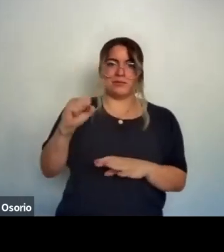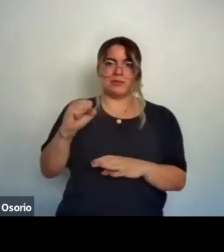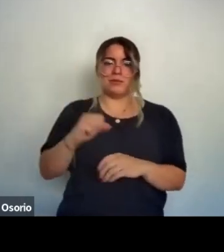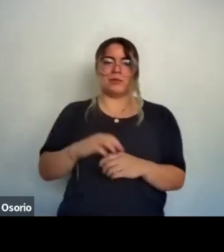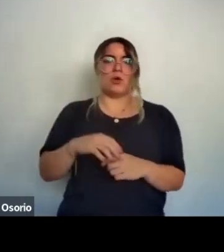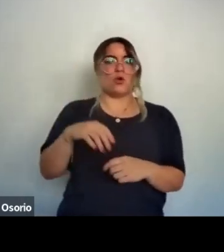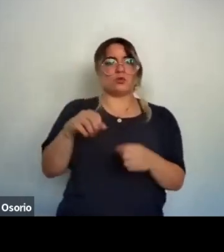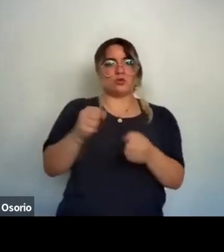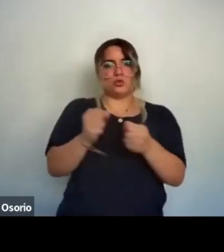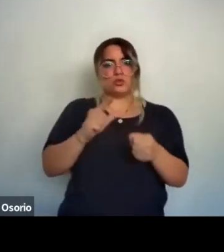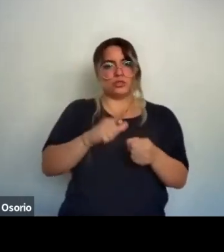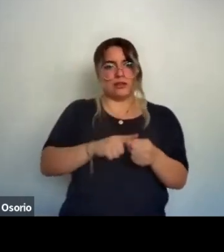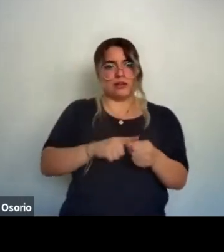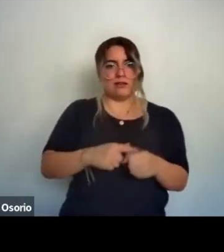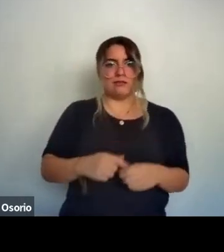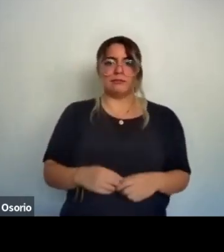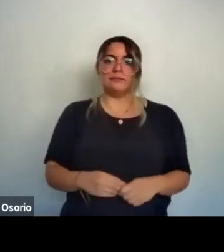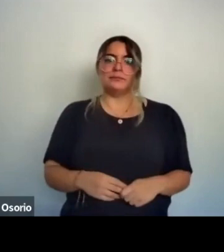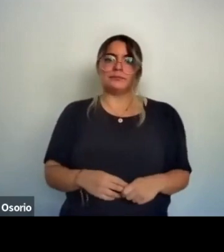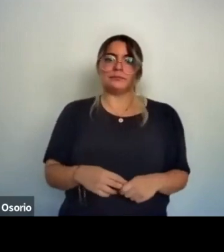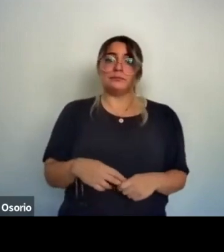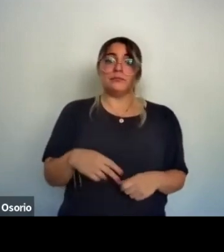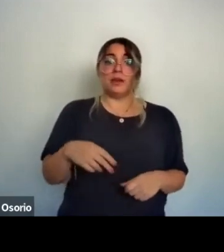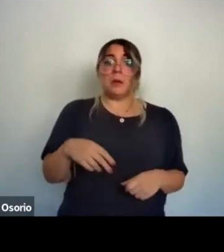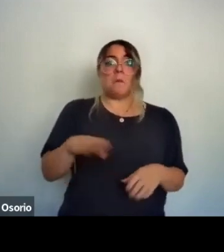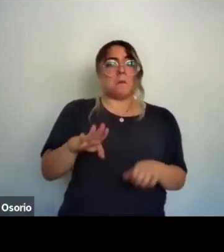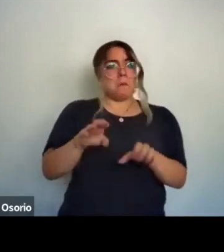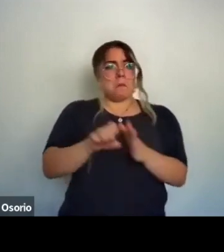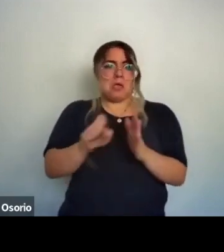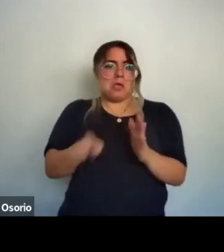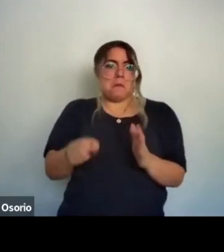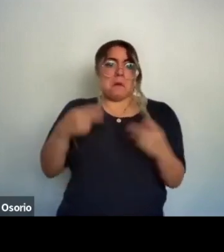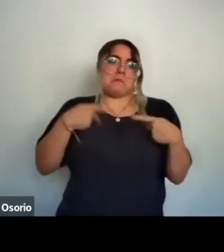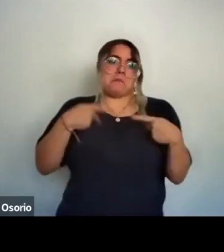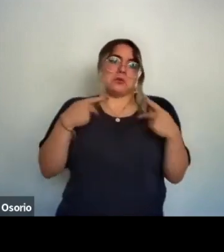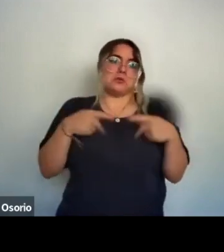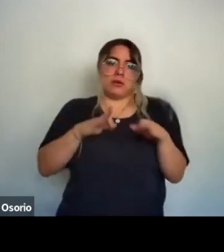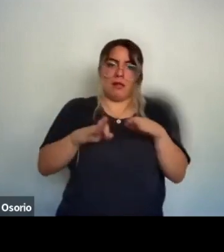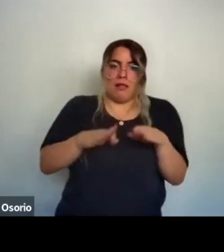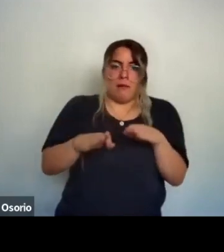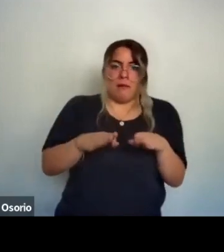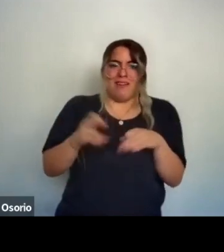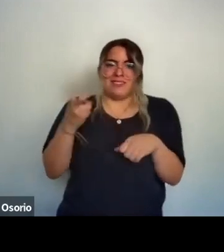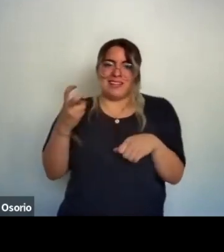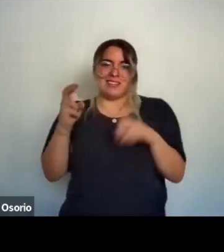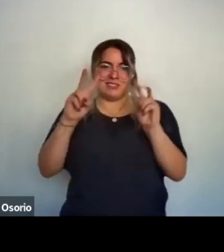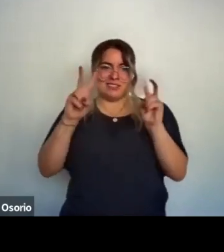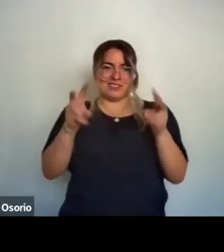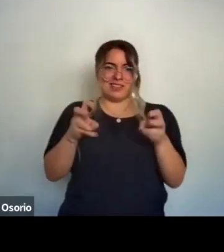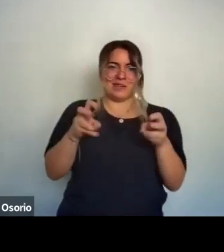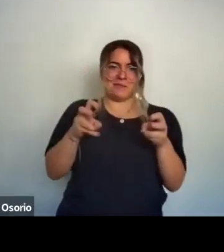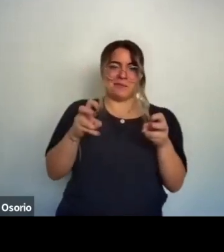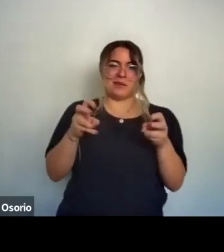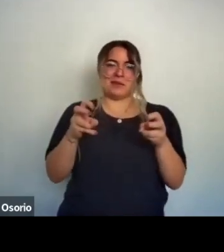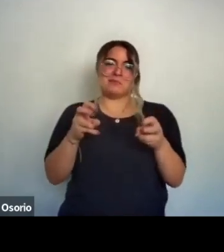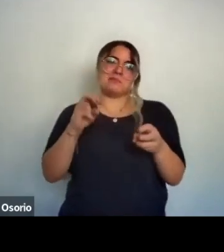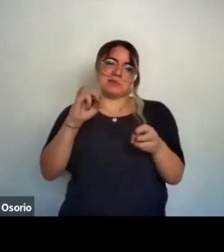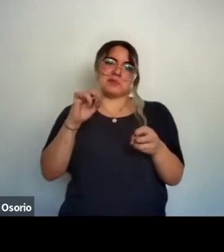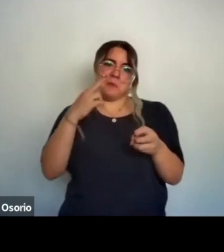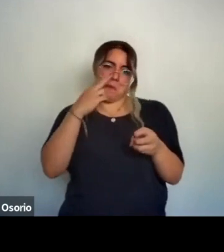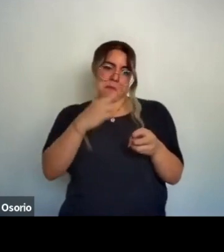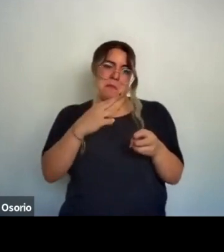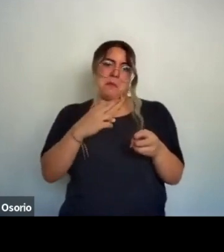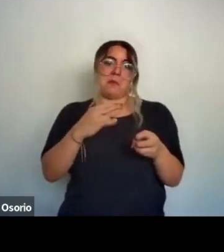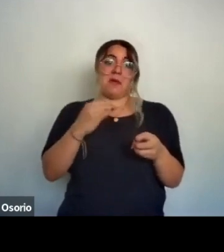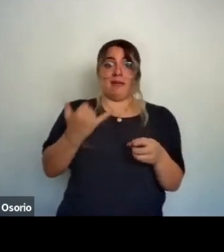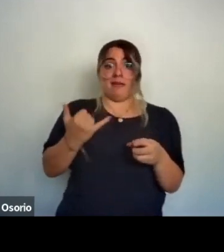nos encontramos, quienes investigamos estos temas, pues ya es una visión o una perspectiva muy institucional que nada